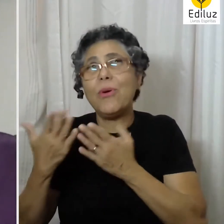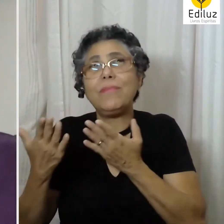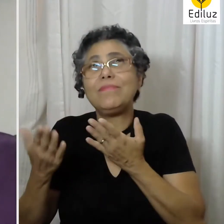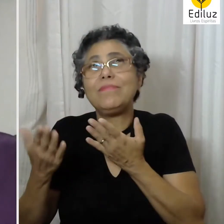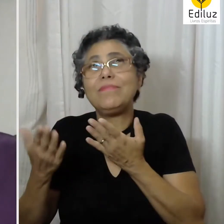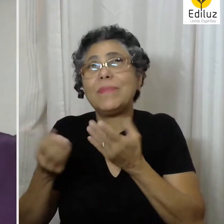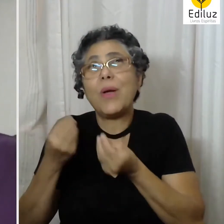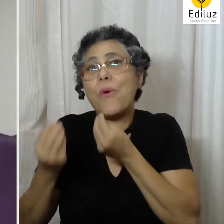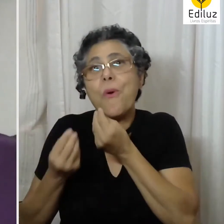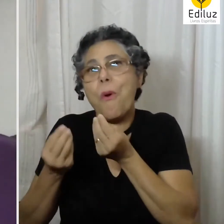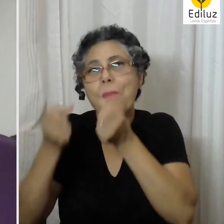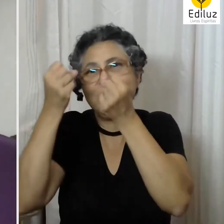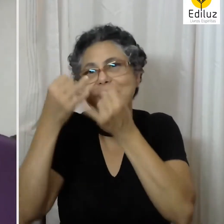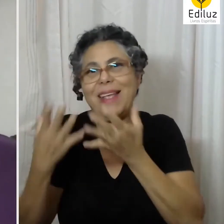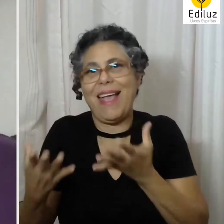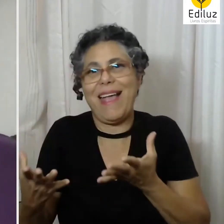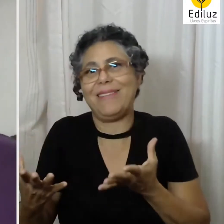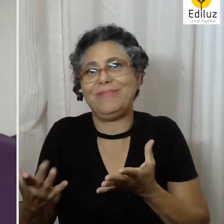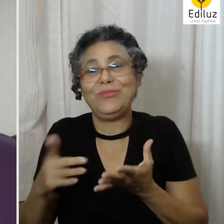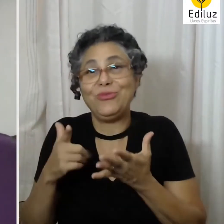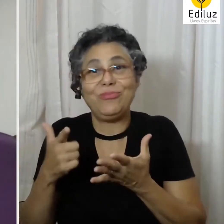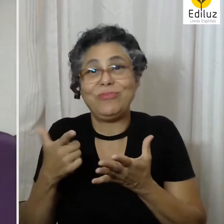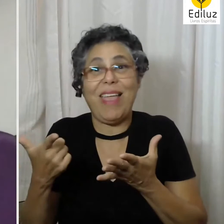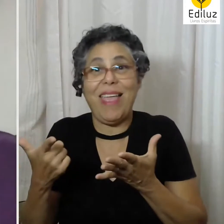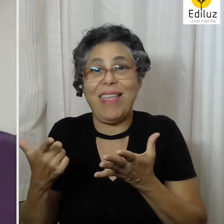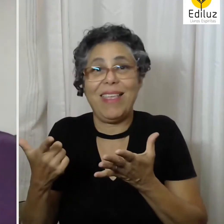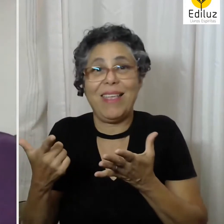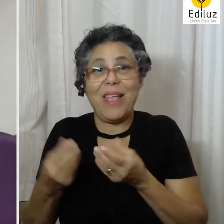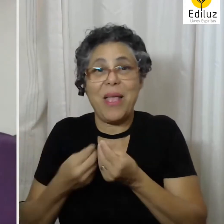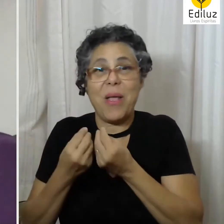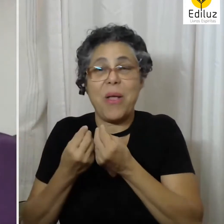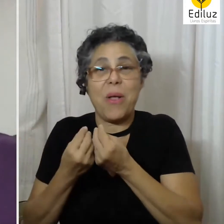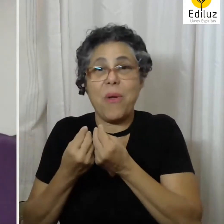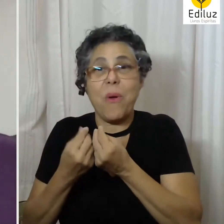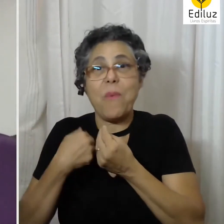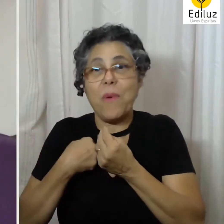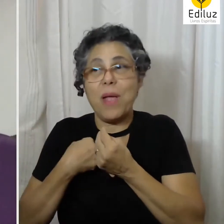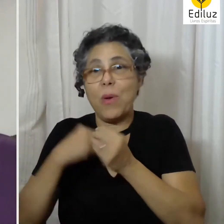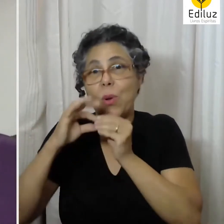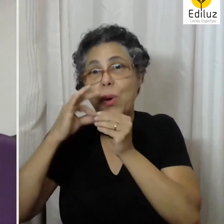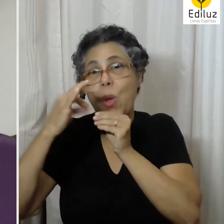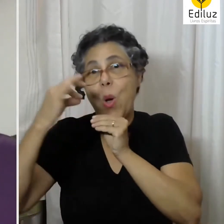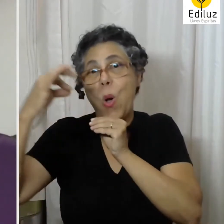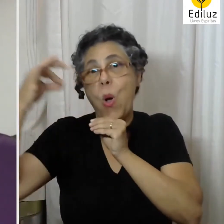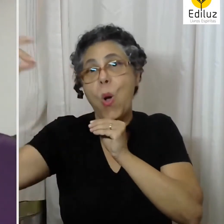que nos permita mensurar a distância de mim para o mestre.